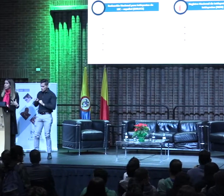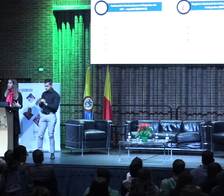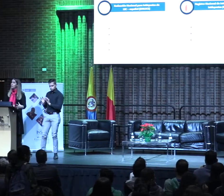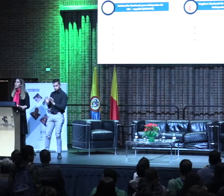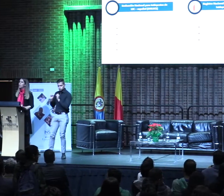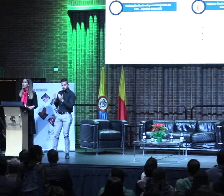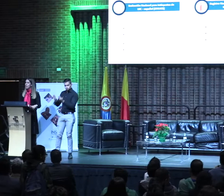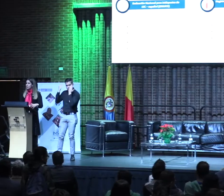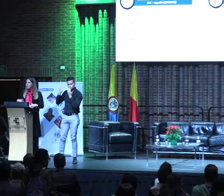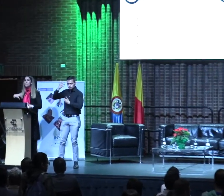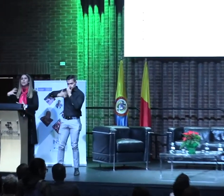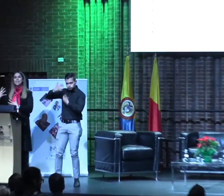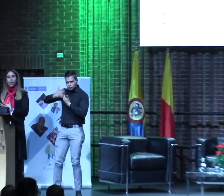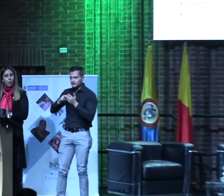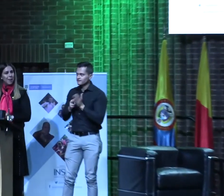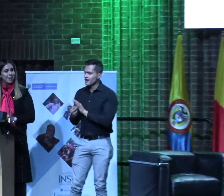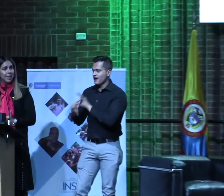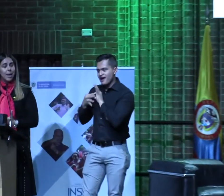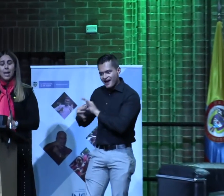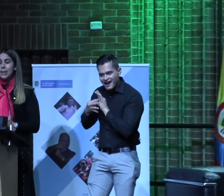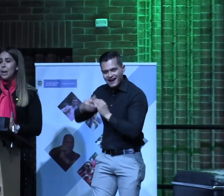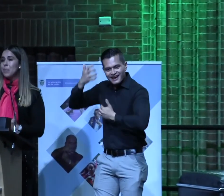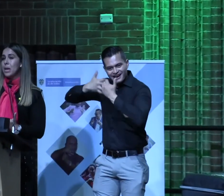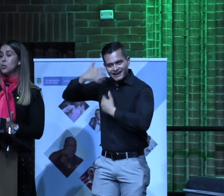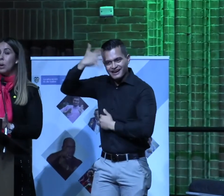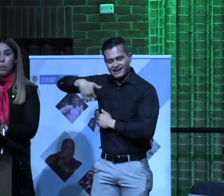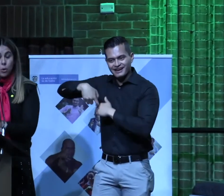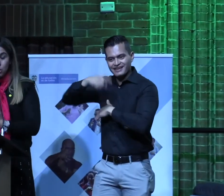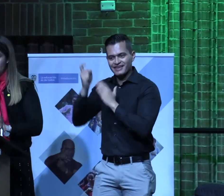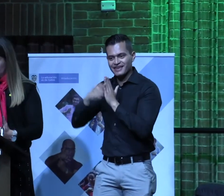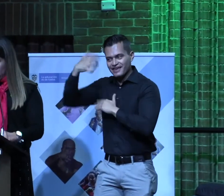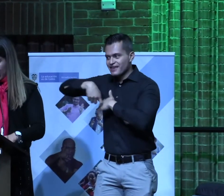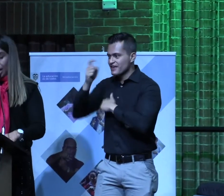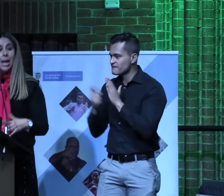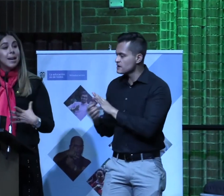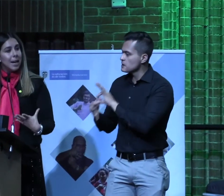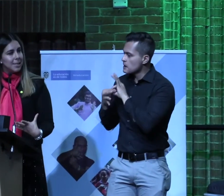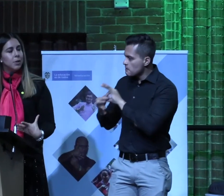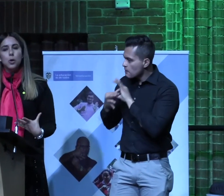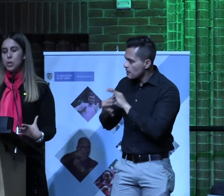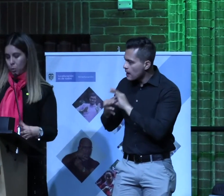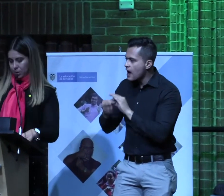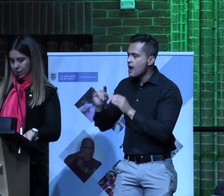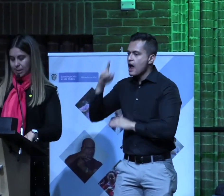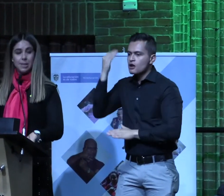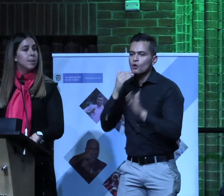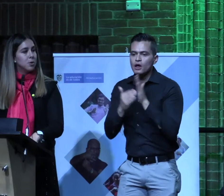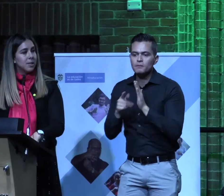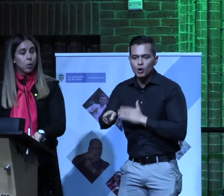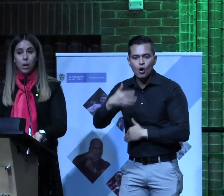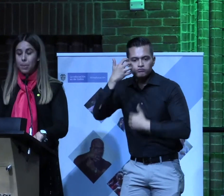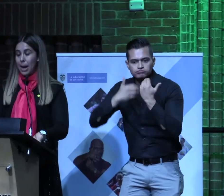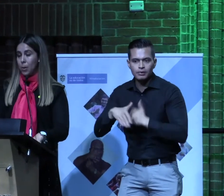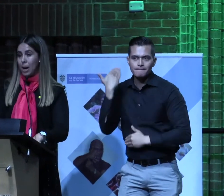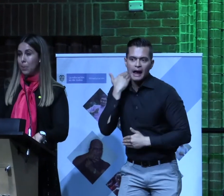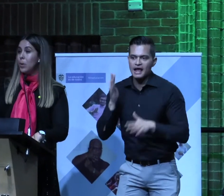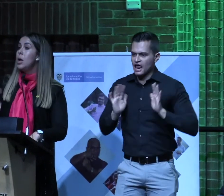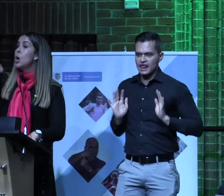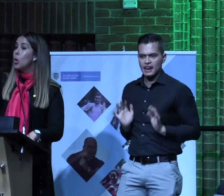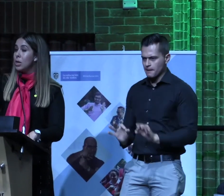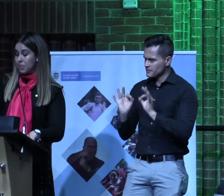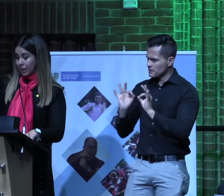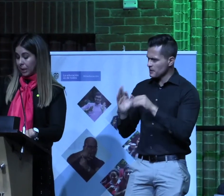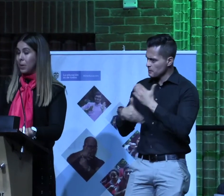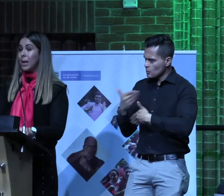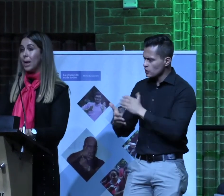Hemos estado trabajando con el ICFES y hemos estado a partir de su apoyo y de asesoría realizando los ajustes que necesitamos hacer a la